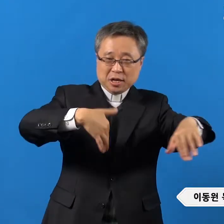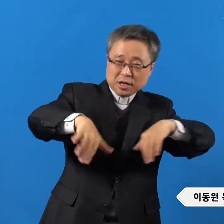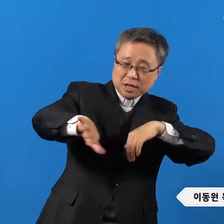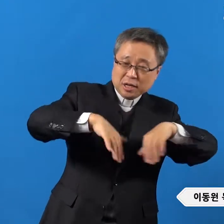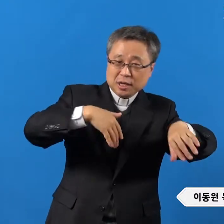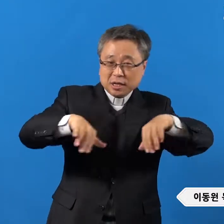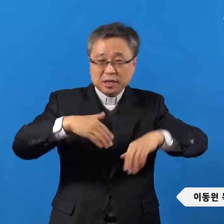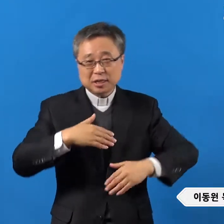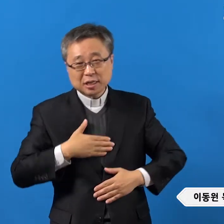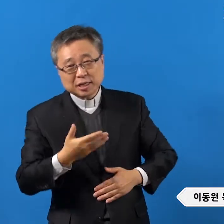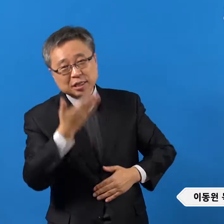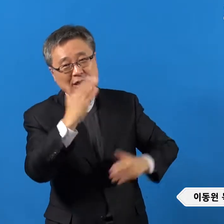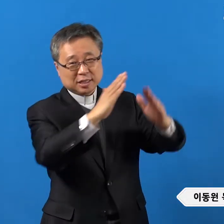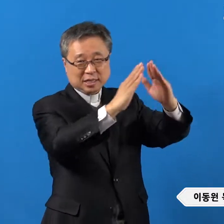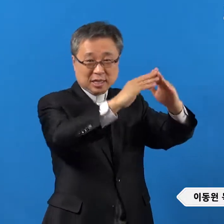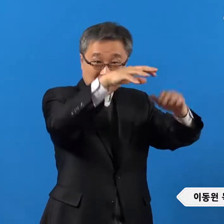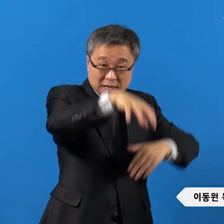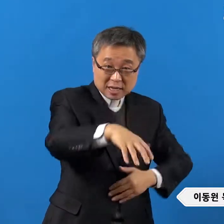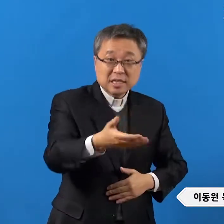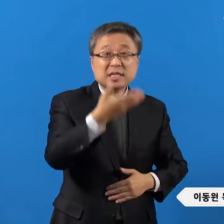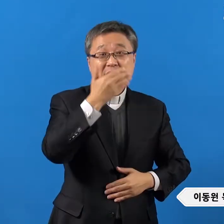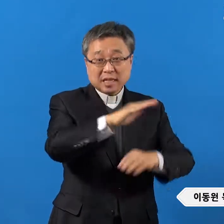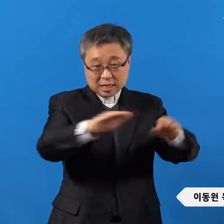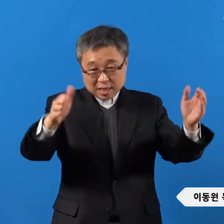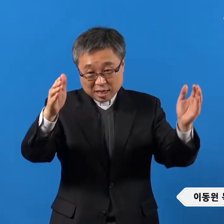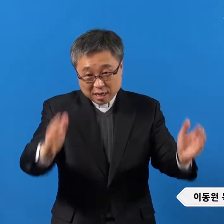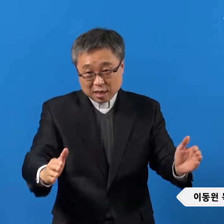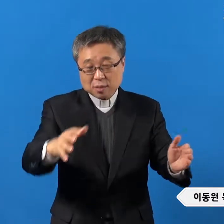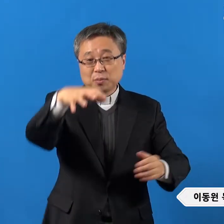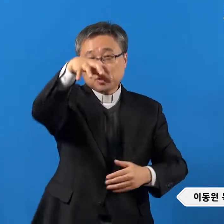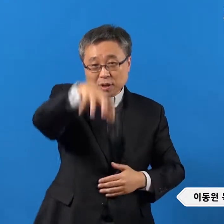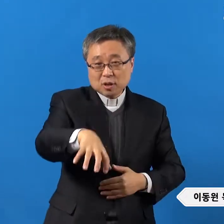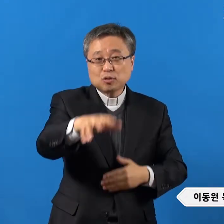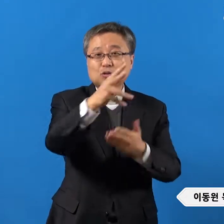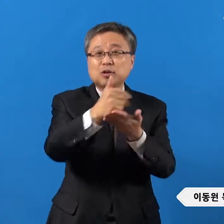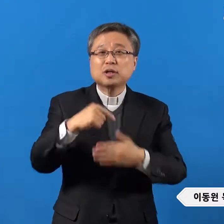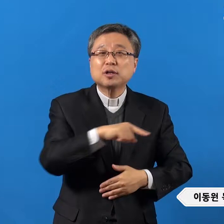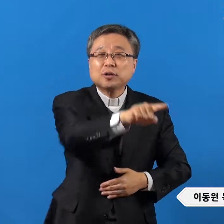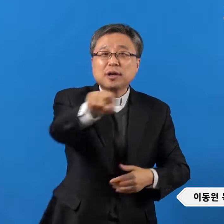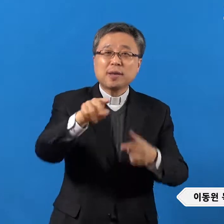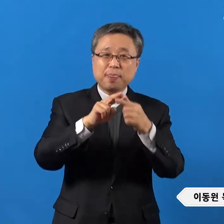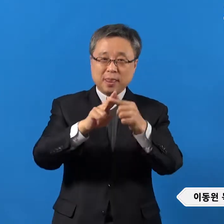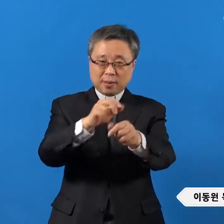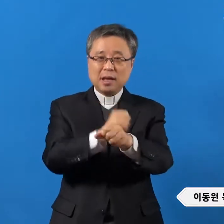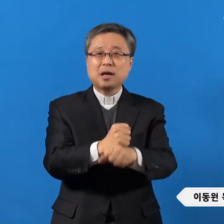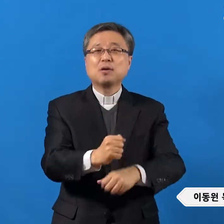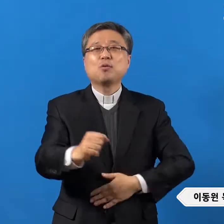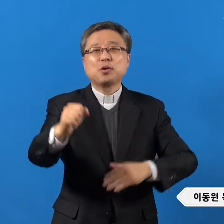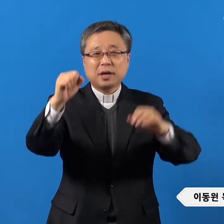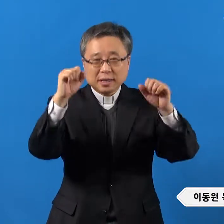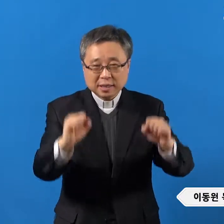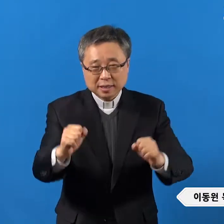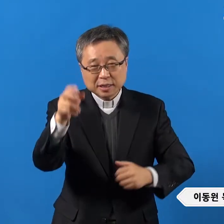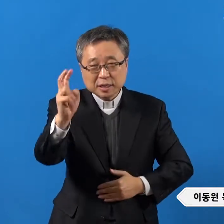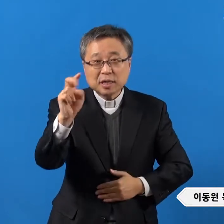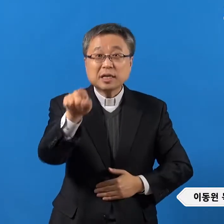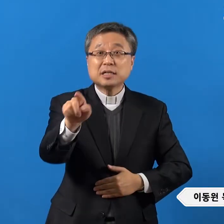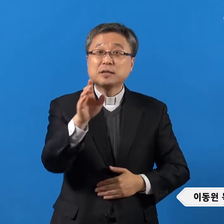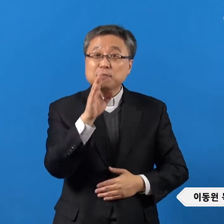식탁, 식사하던 테이블에서 주님은 그들과 함께하고 있었던 것입니다. 이것이 바로